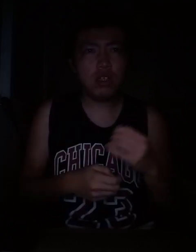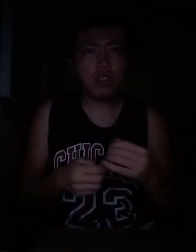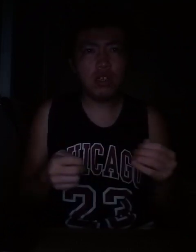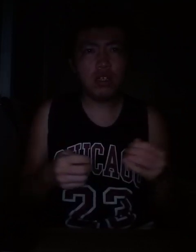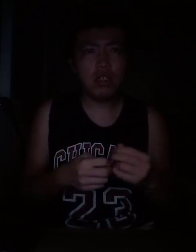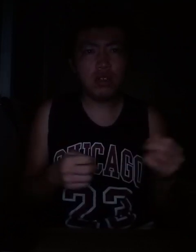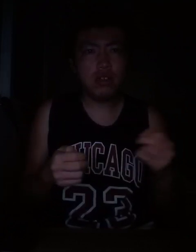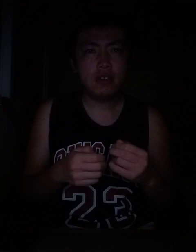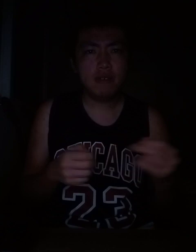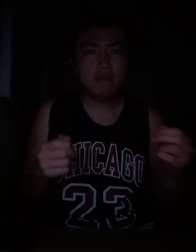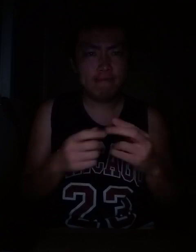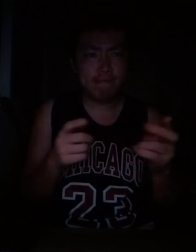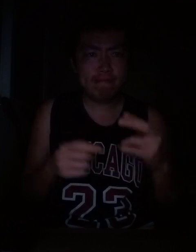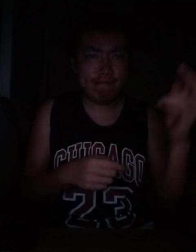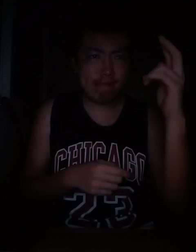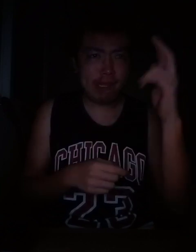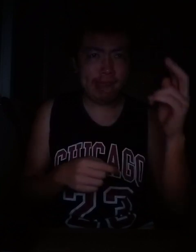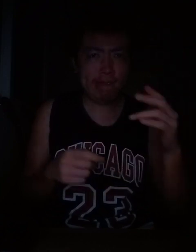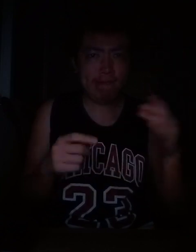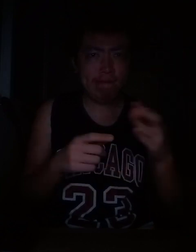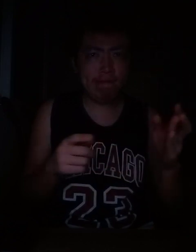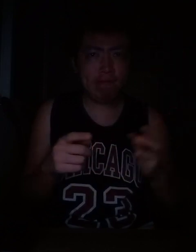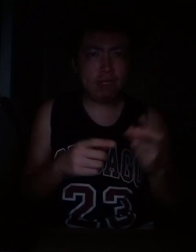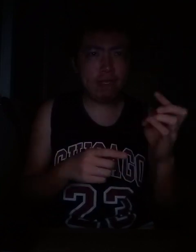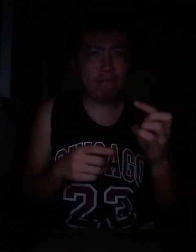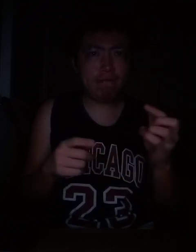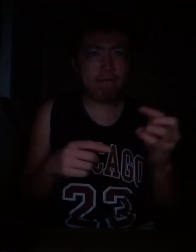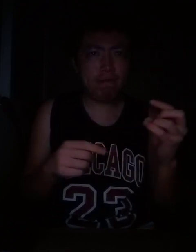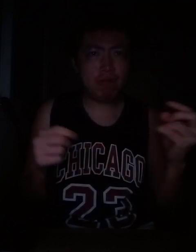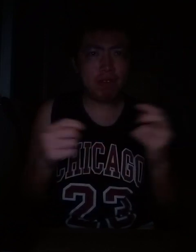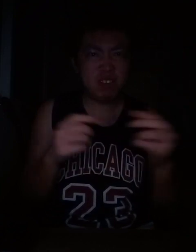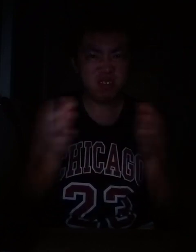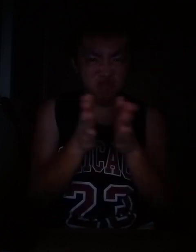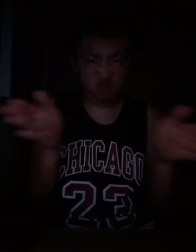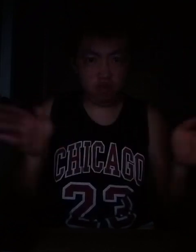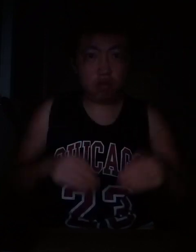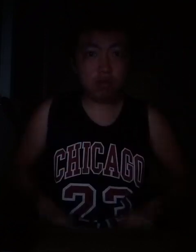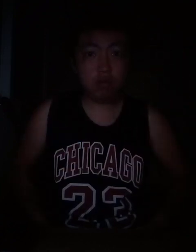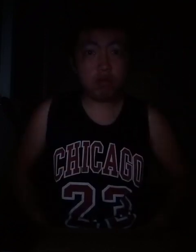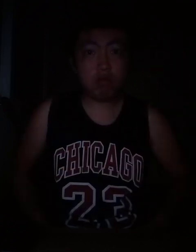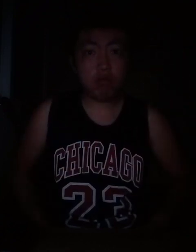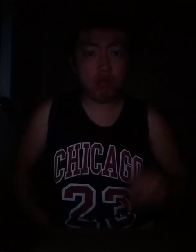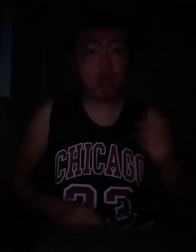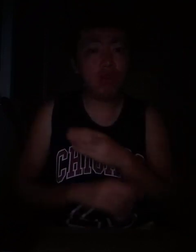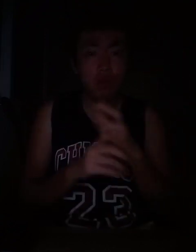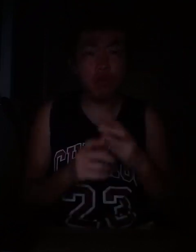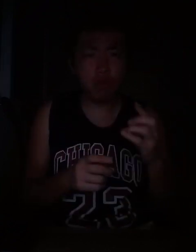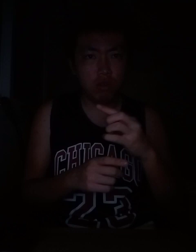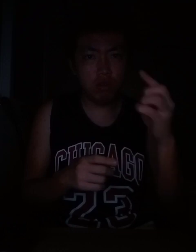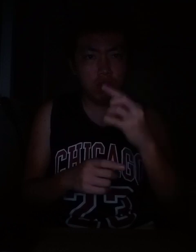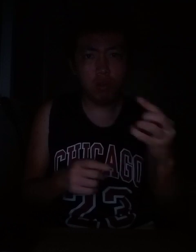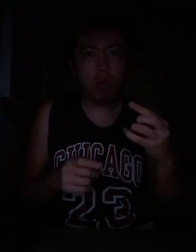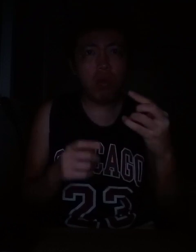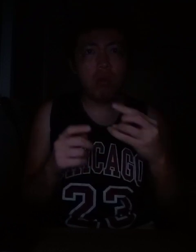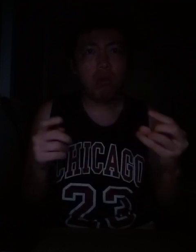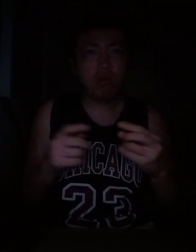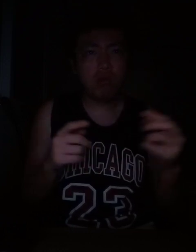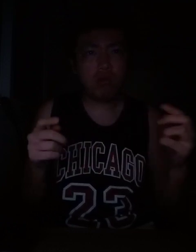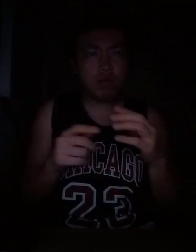신고를 받고 경찰이 즉각 출동하면서 A씨와 추격전이 시작됩니다. A씨는 경찰 추적에도 그대로 차를 몰고